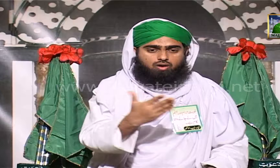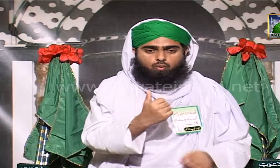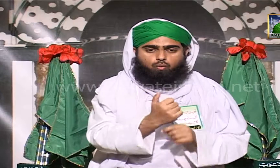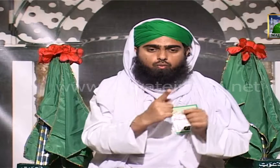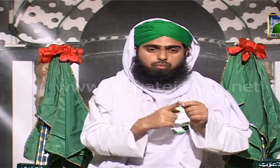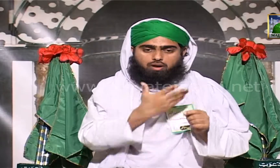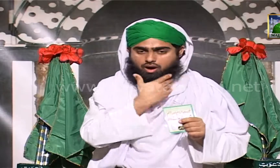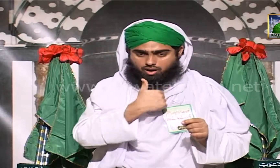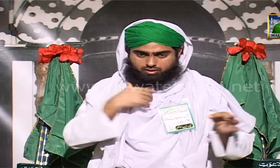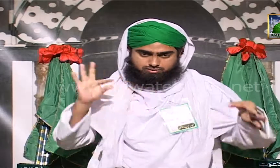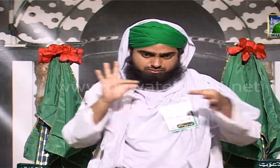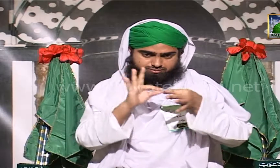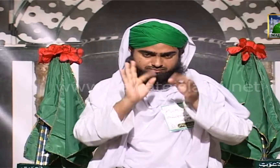والوں، اگر تمہاری